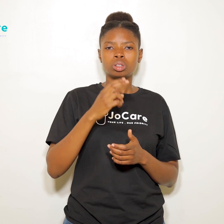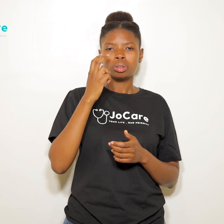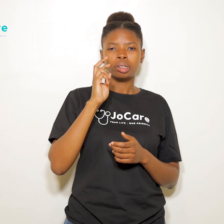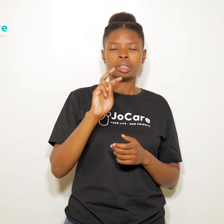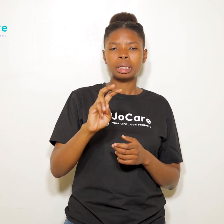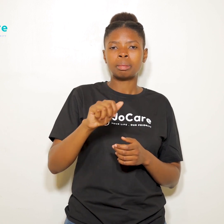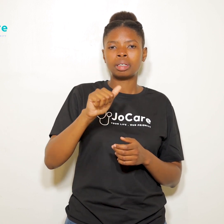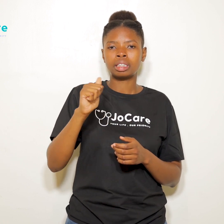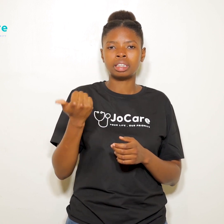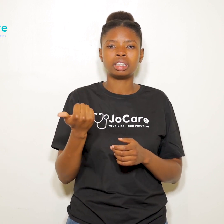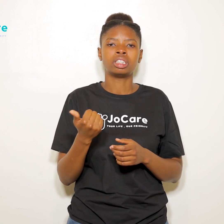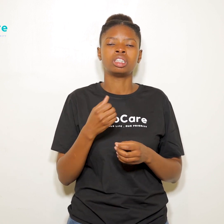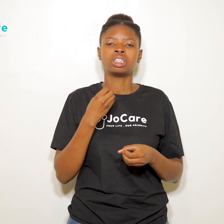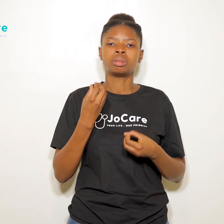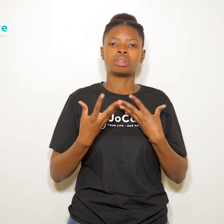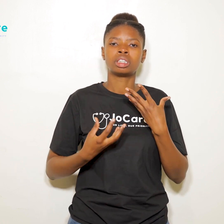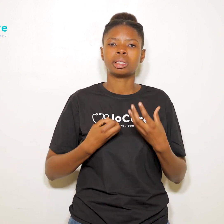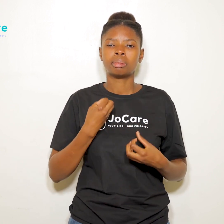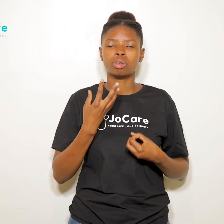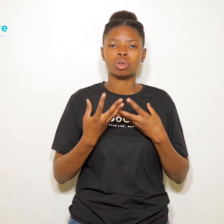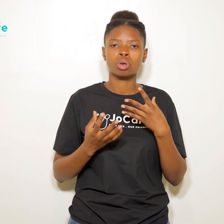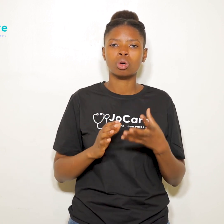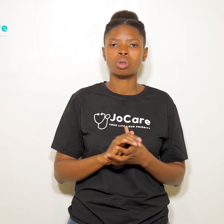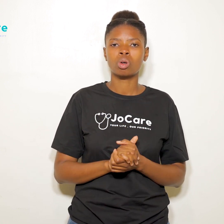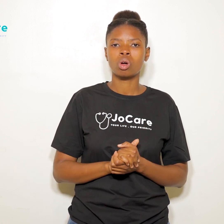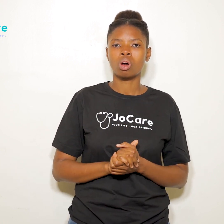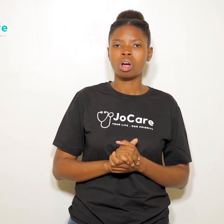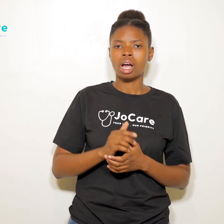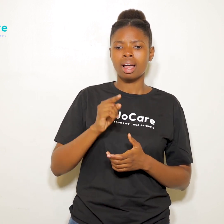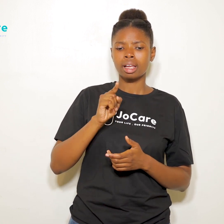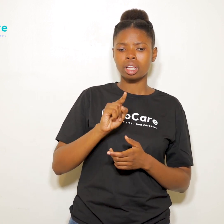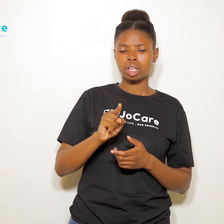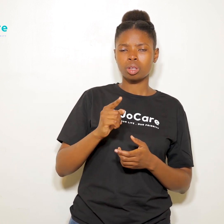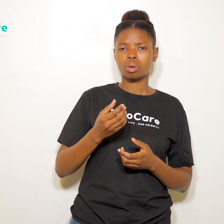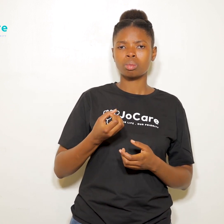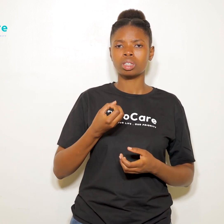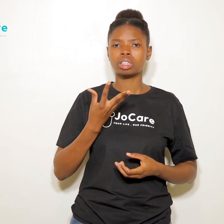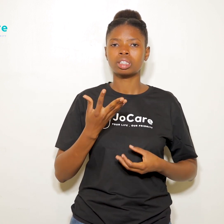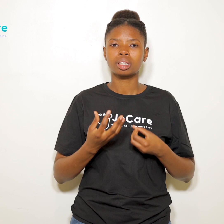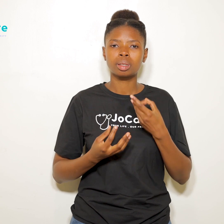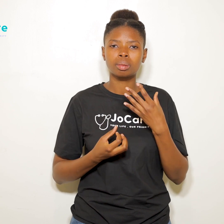na luteinizing hormone. Iyo misemburo